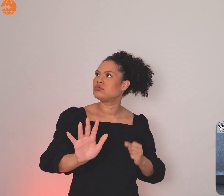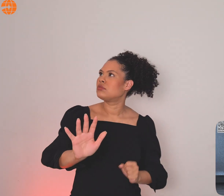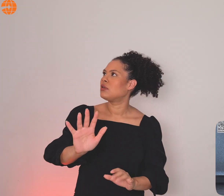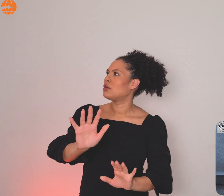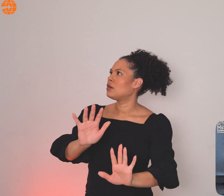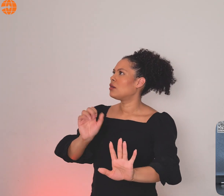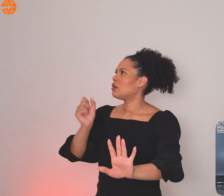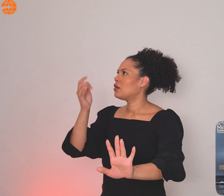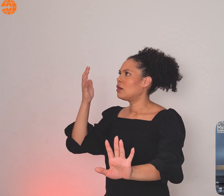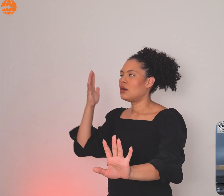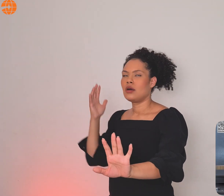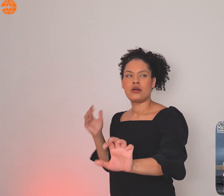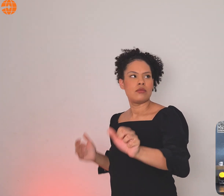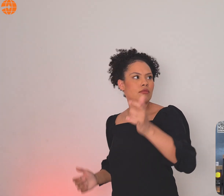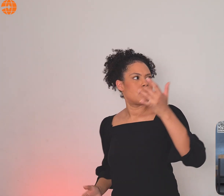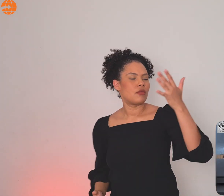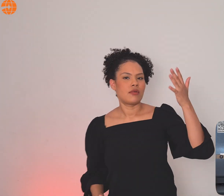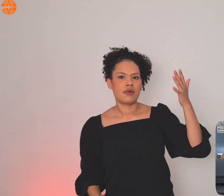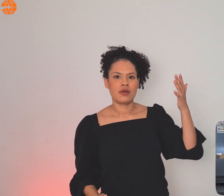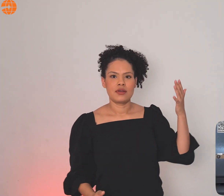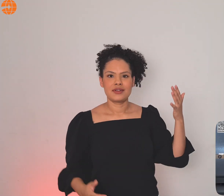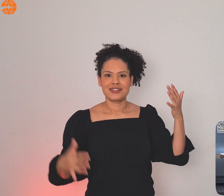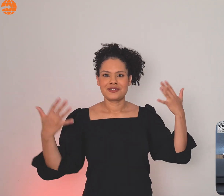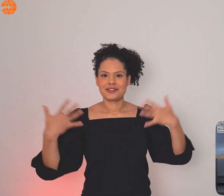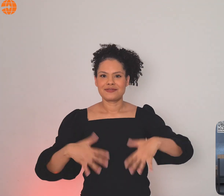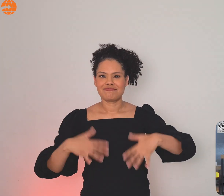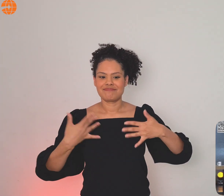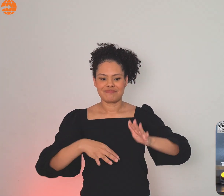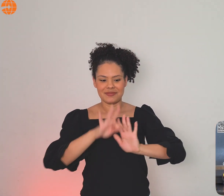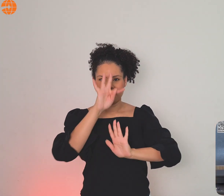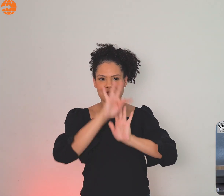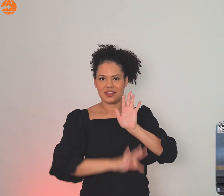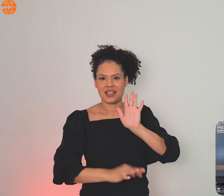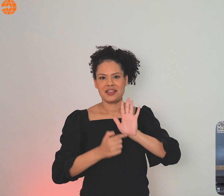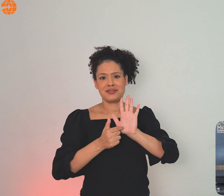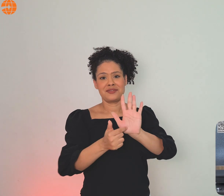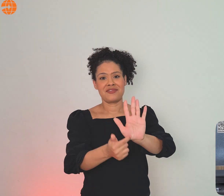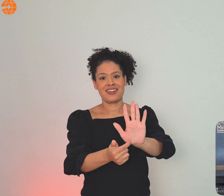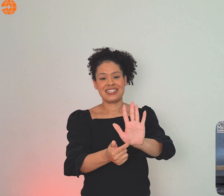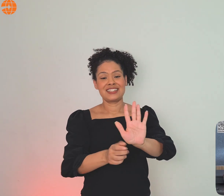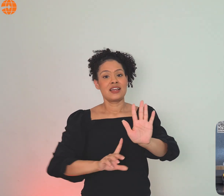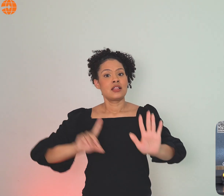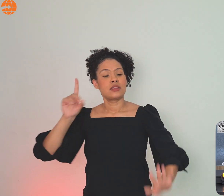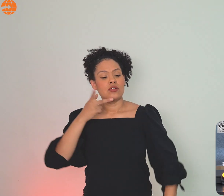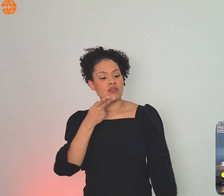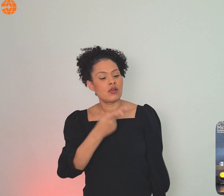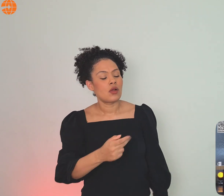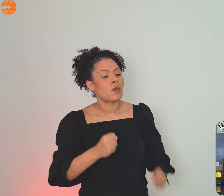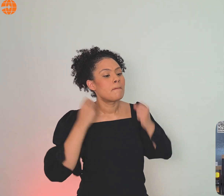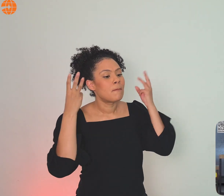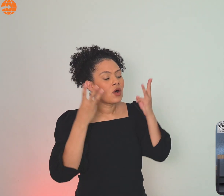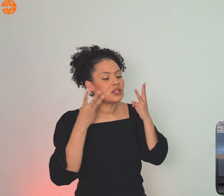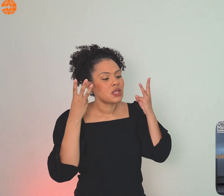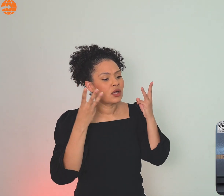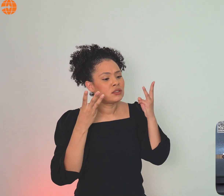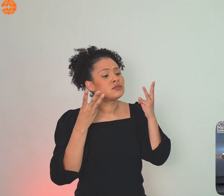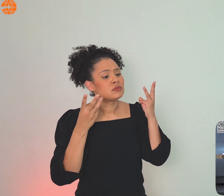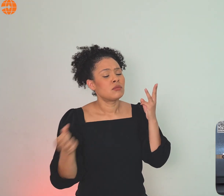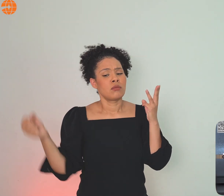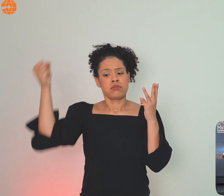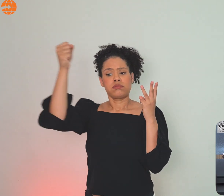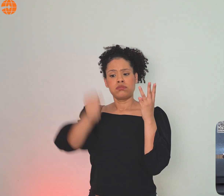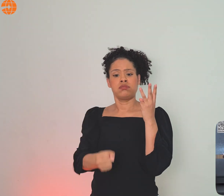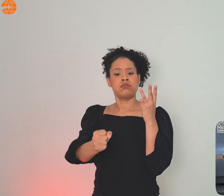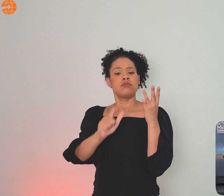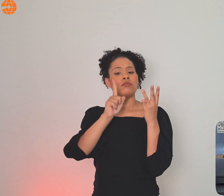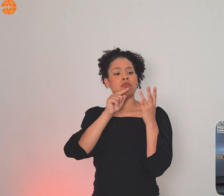esquerda. Olha o que diz o texto. Deus falou: aqui, Moisés, estende o teu cajado em direção às